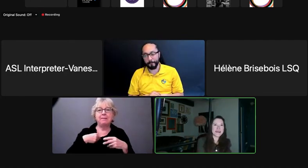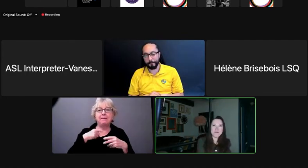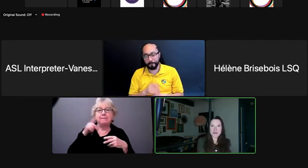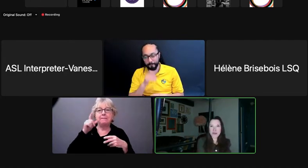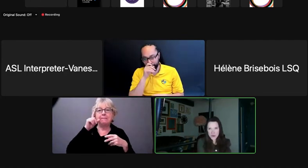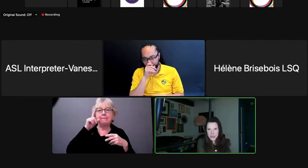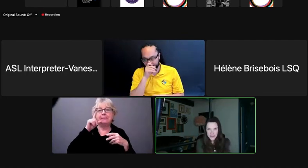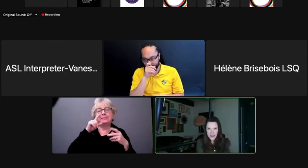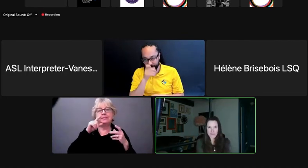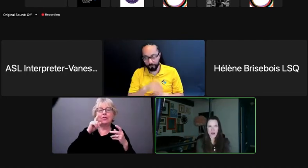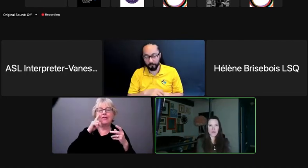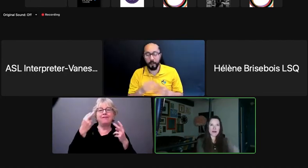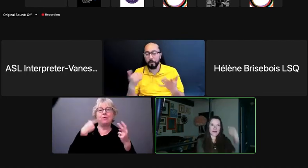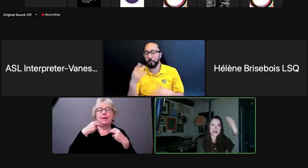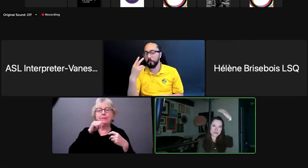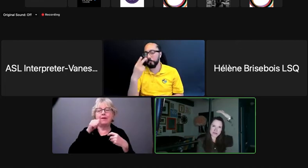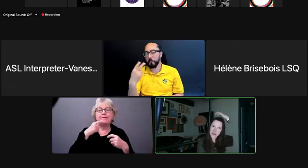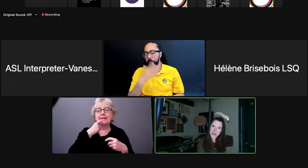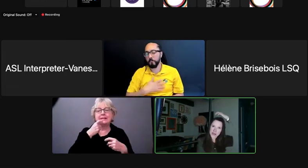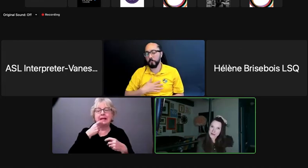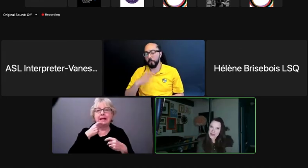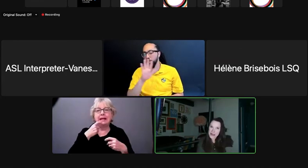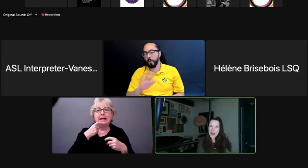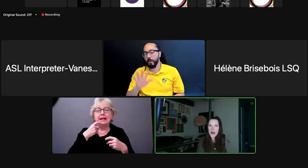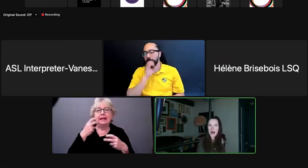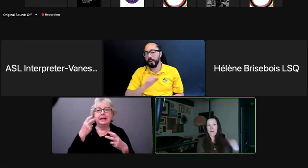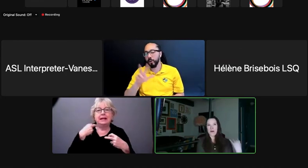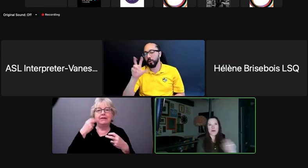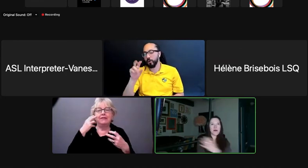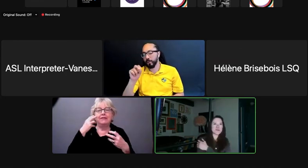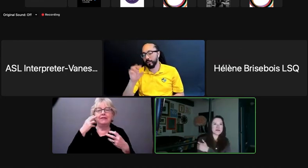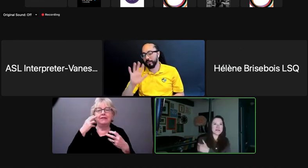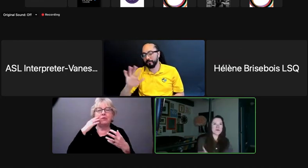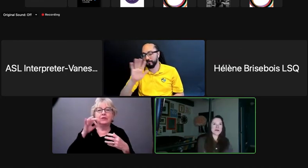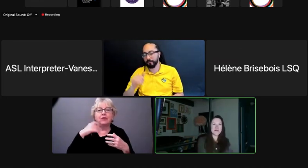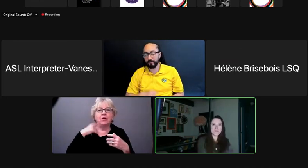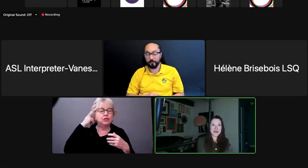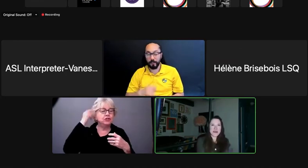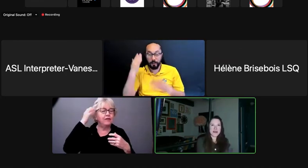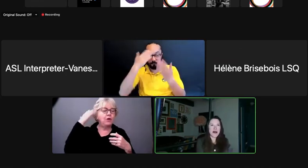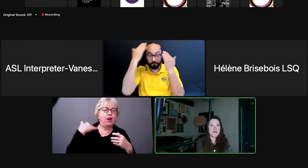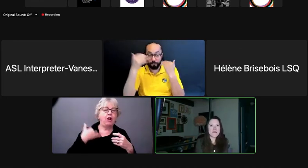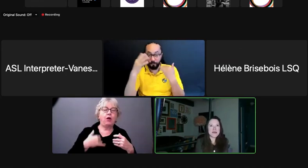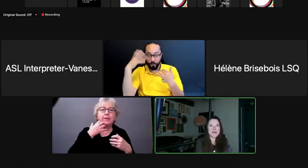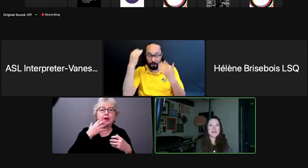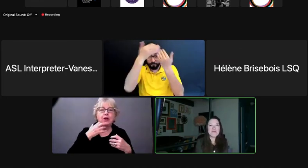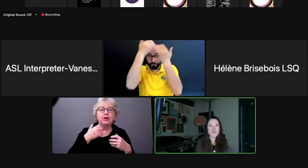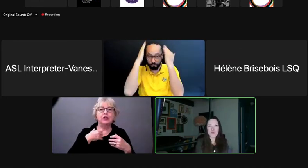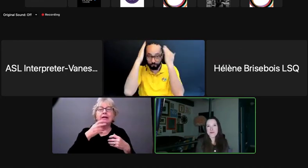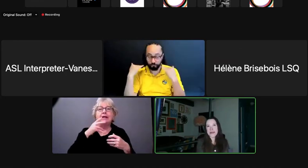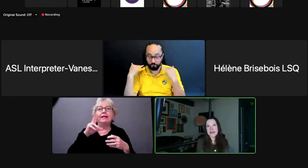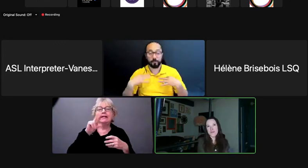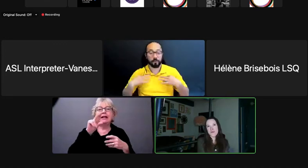identifiables. J'ai des lents cheveux bruns, j'ai la mi-trentaine,